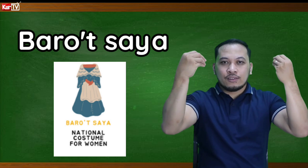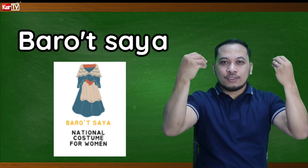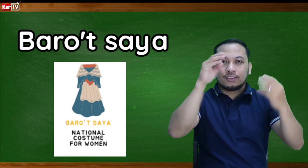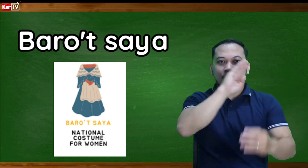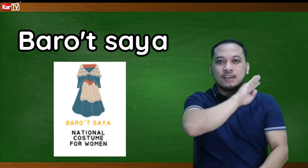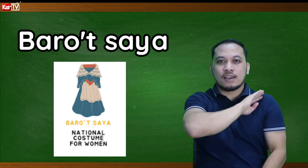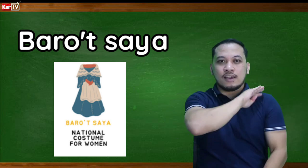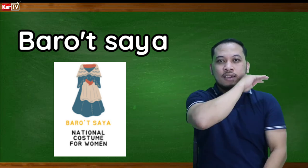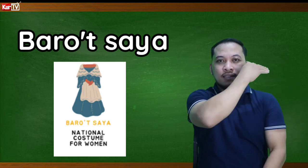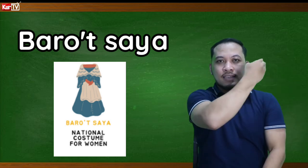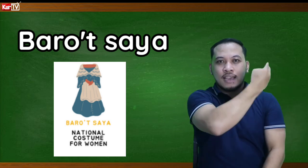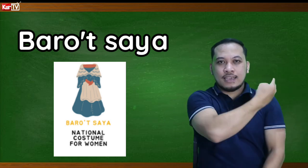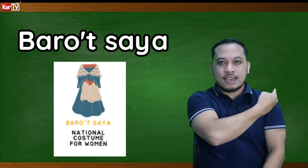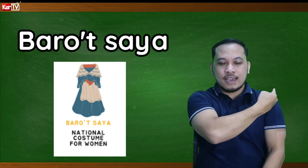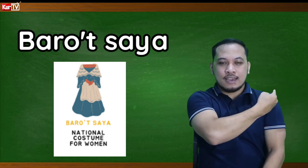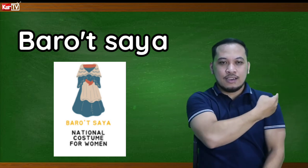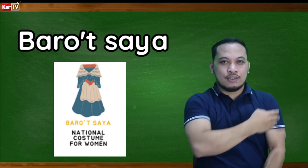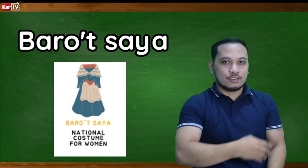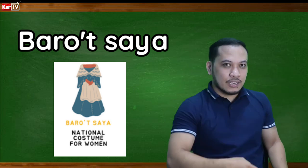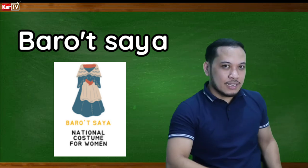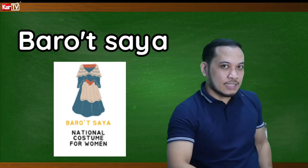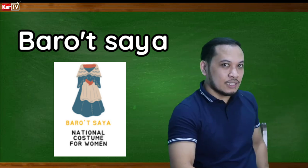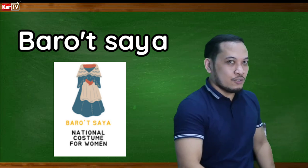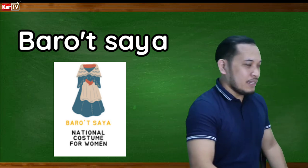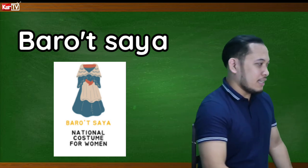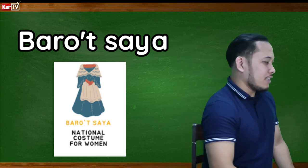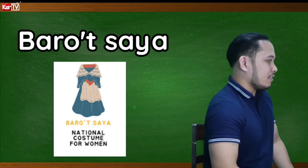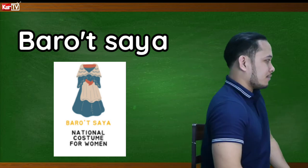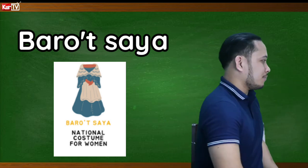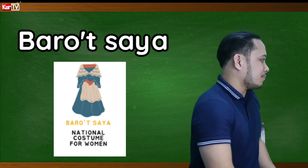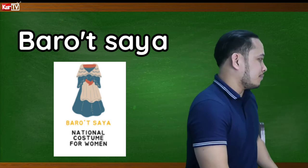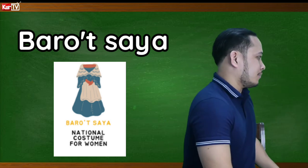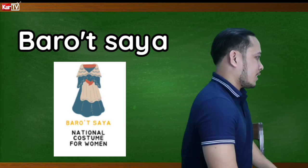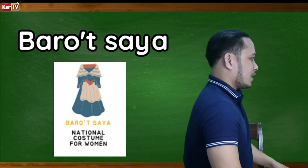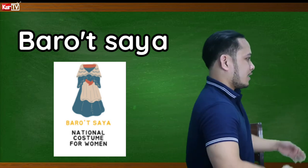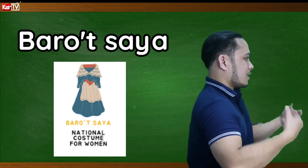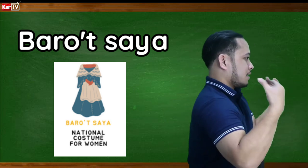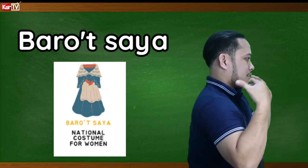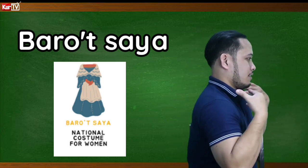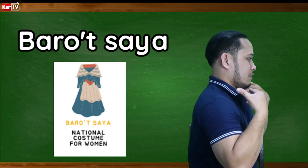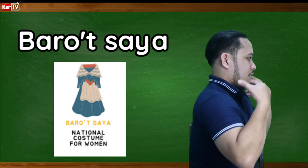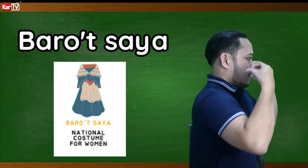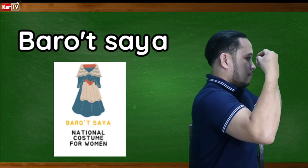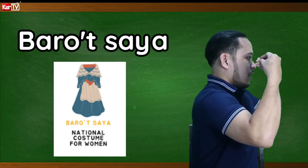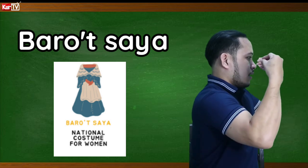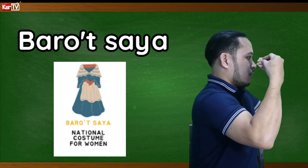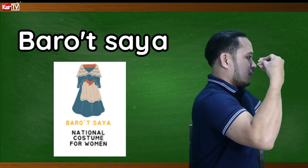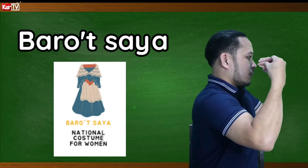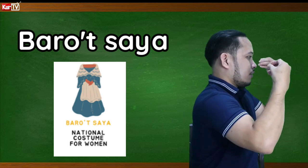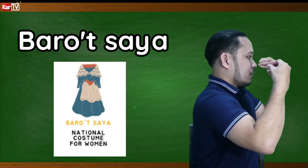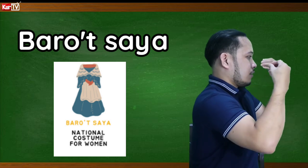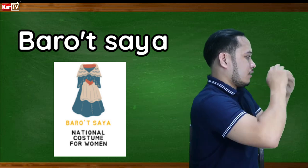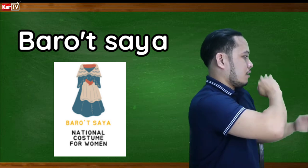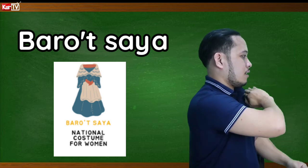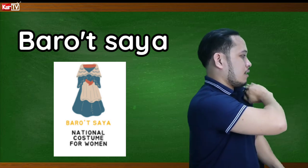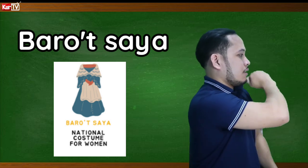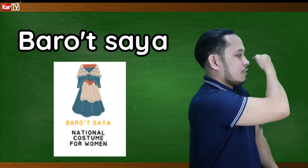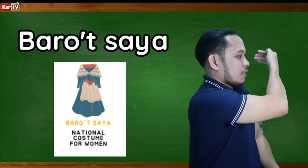Barot saya. So, try natin gumili. Ganyan yan. Barot